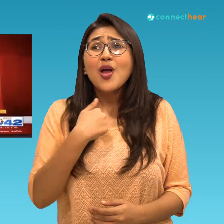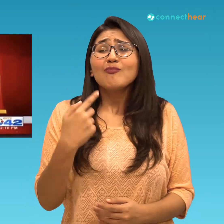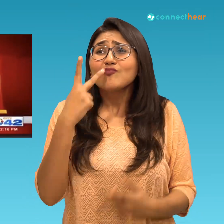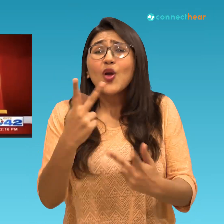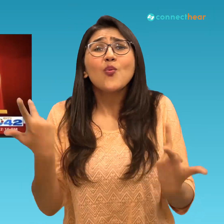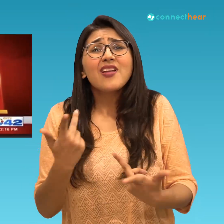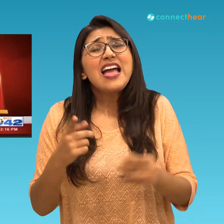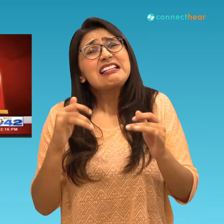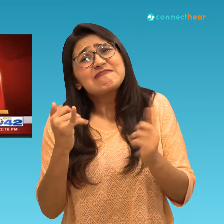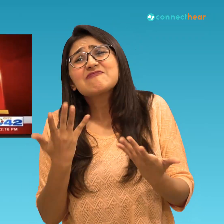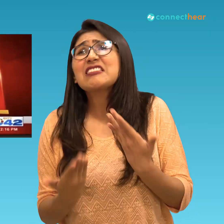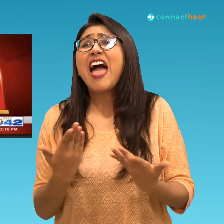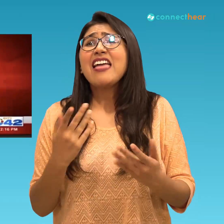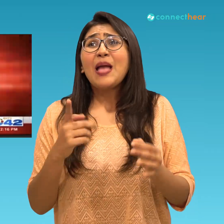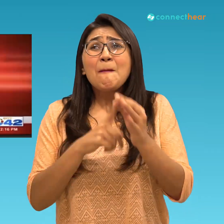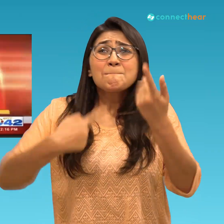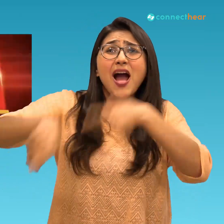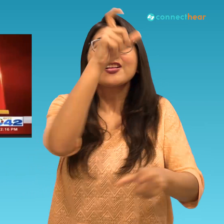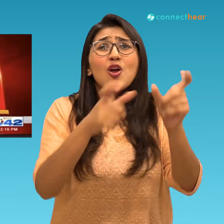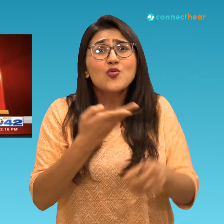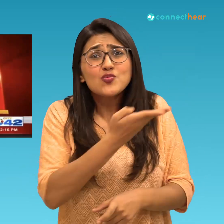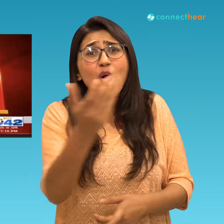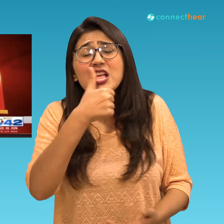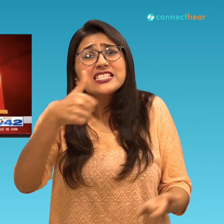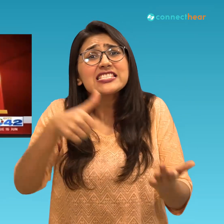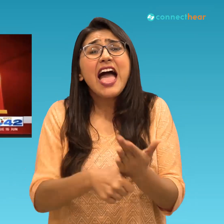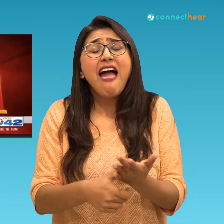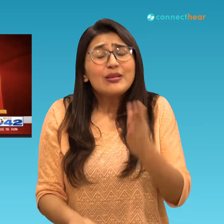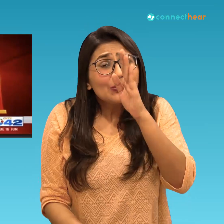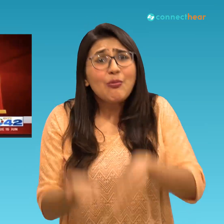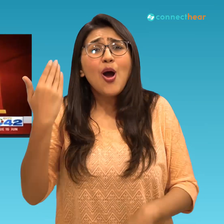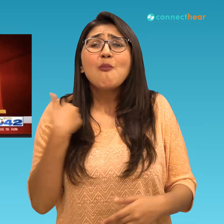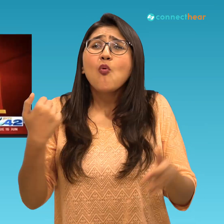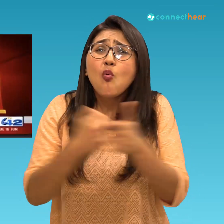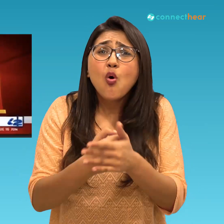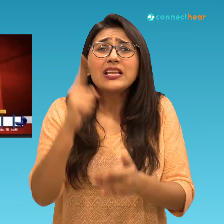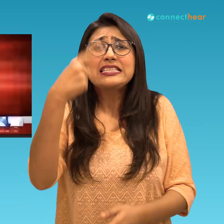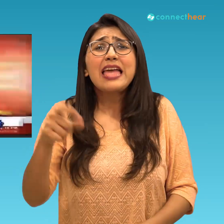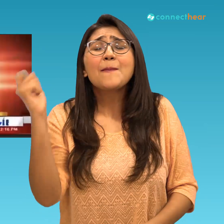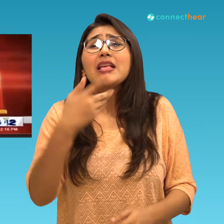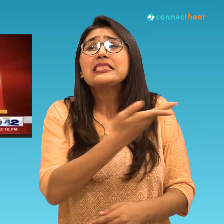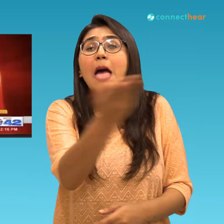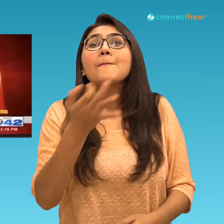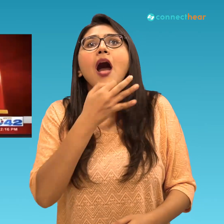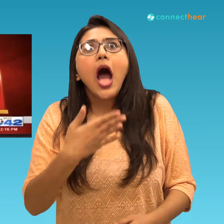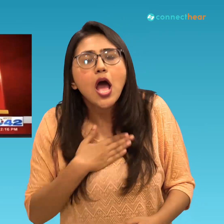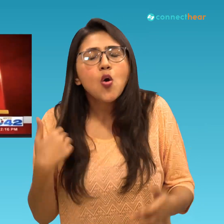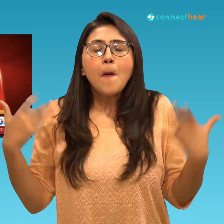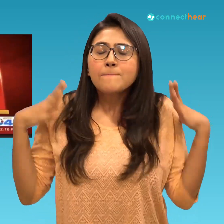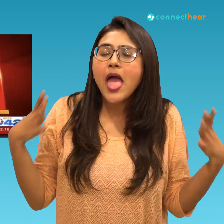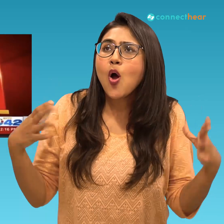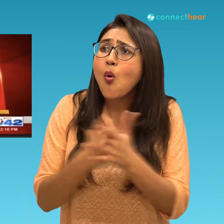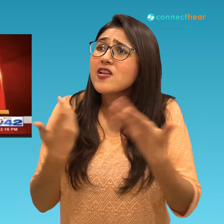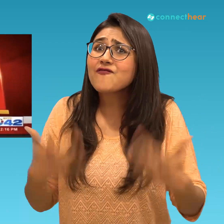تو کہتی ہوں کہ شاید کم ہی کوئی قوم اتنی جاہل ہوگی جس طرح کہ ہم لوگ پوری کوشش کر لی کہ سوا مہینے کے اندر شاید عوام